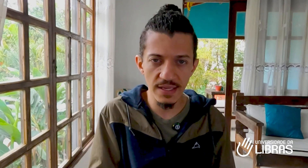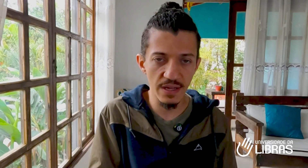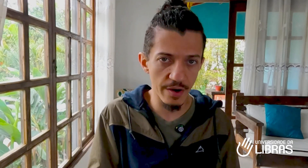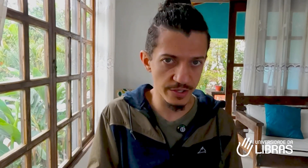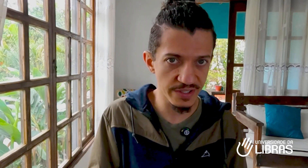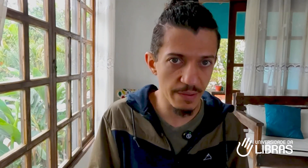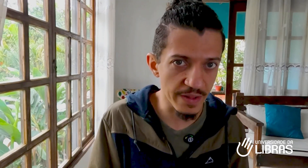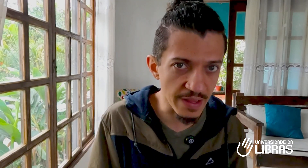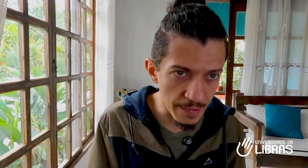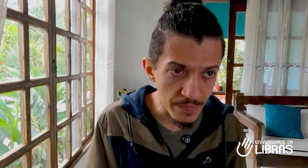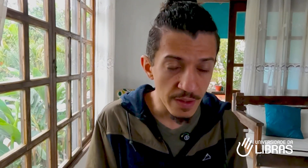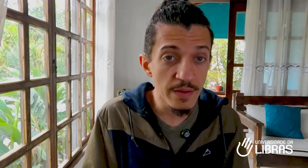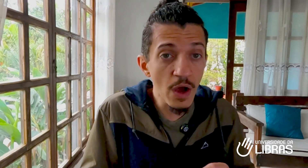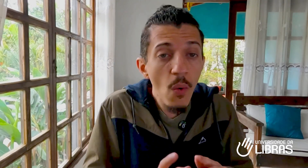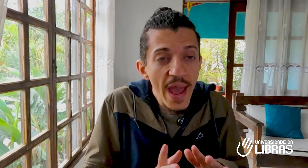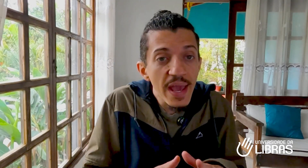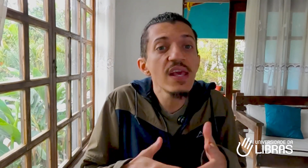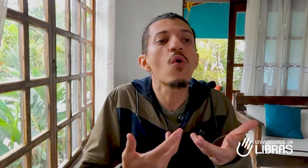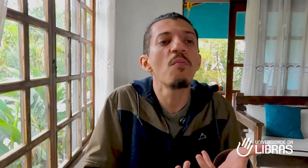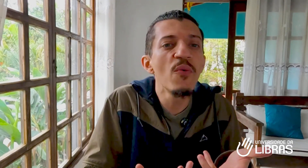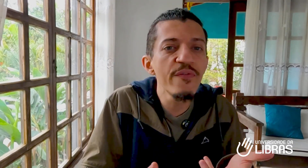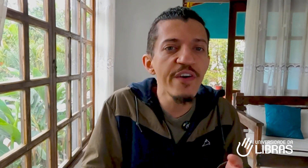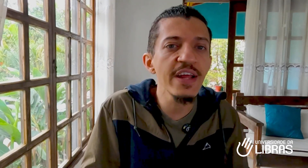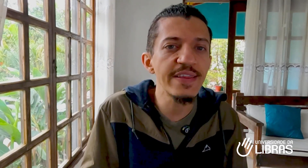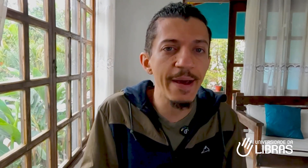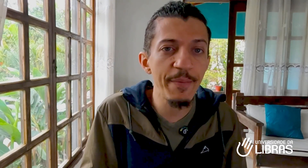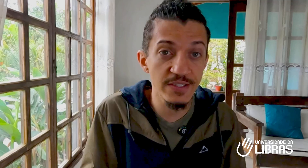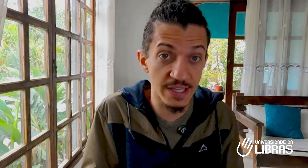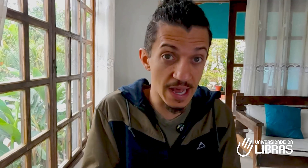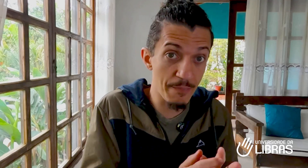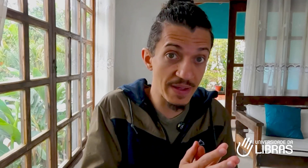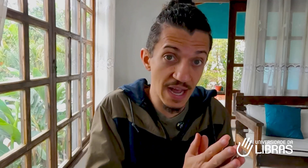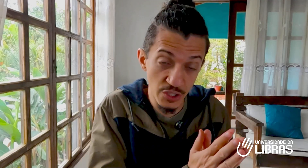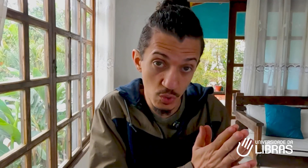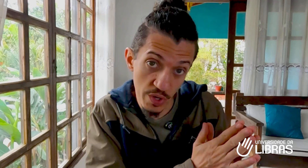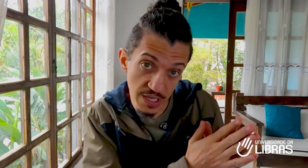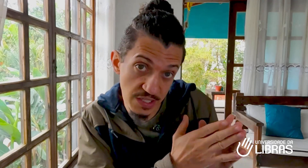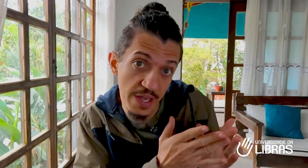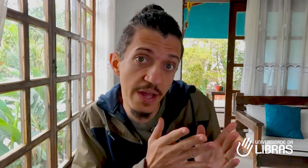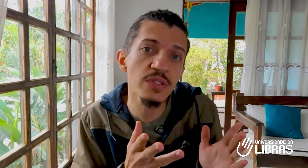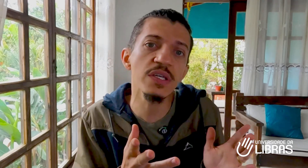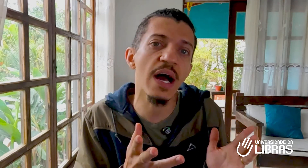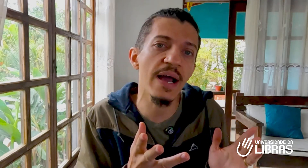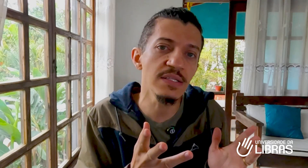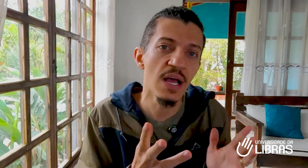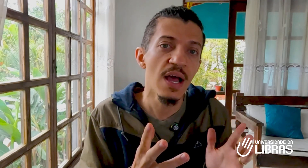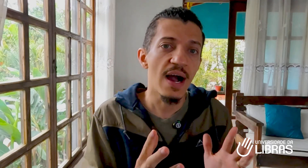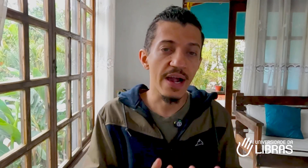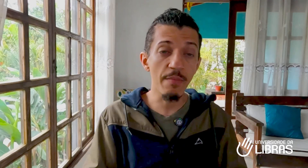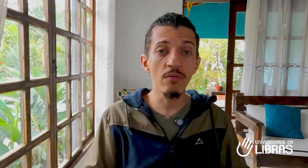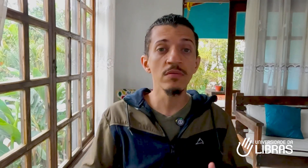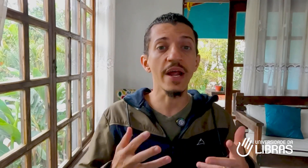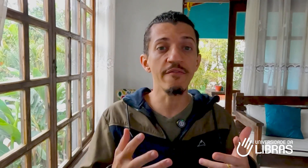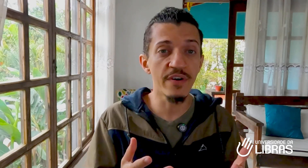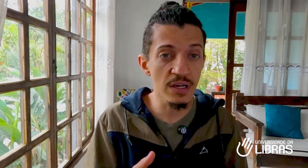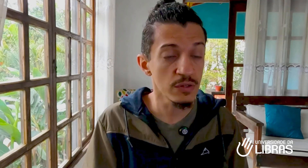hora de interpretar? Não é incomum ver intérpretes que, apesar de conhecerem os sinais, acabam travando ou